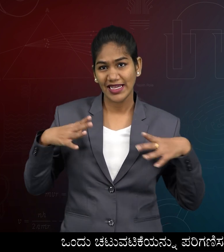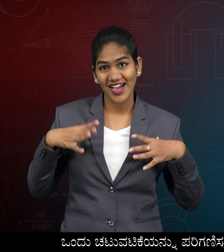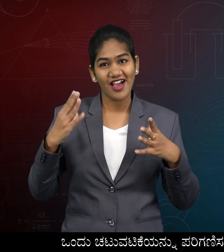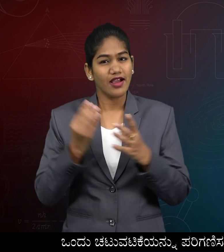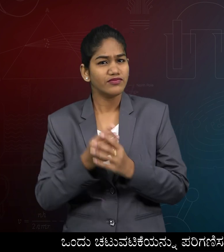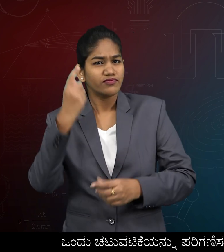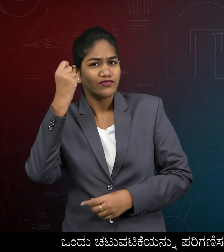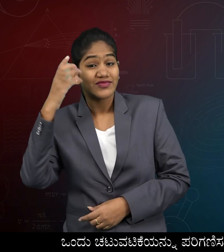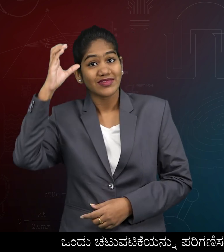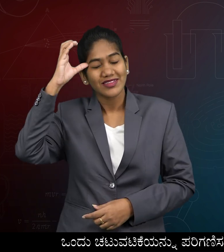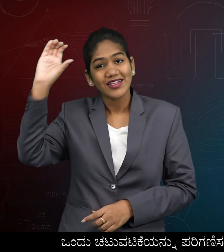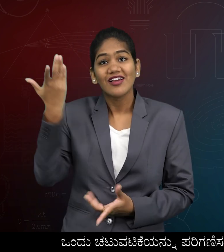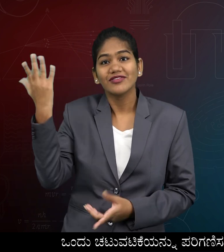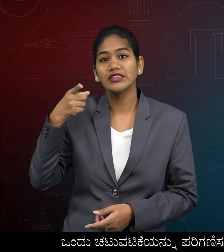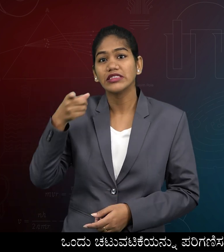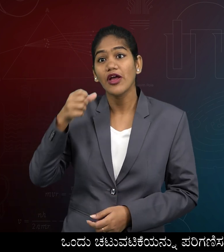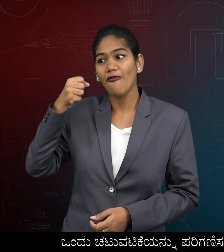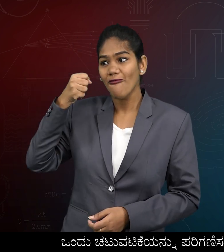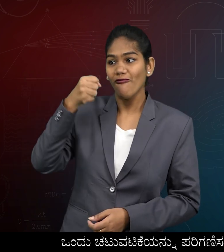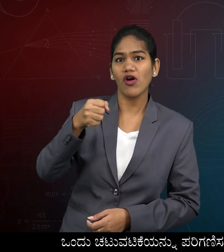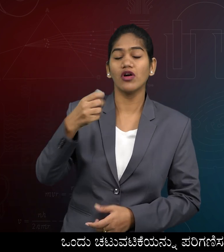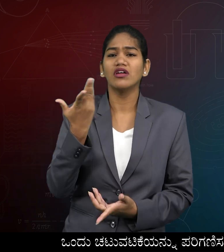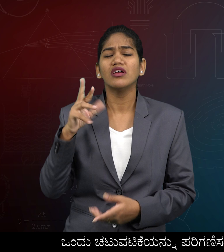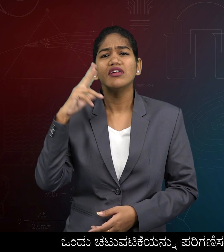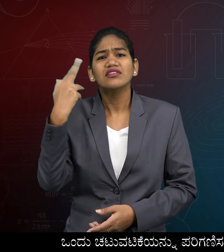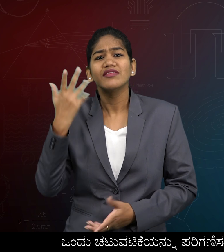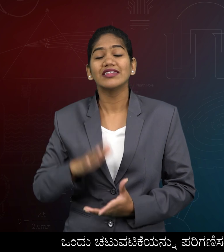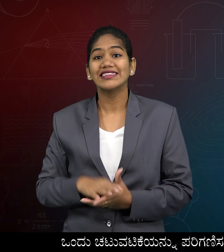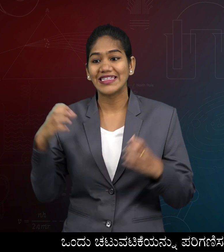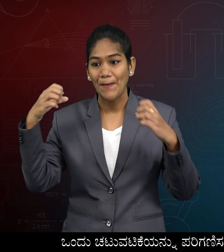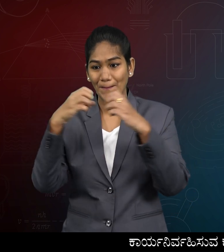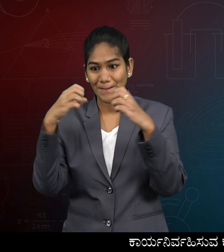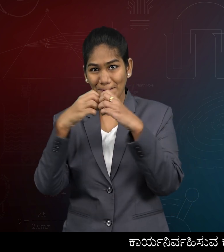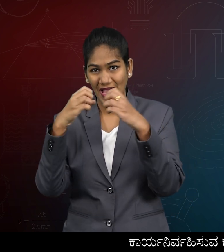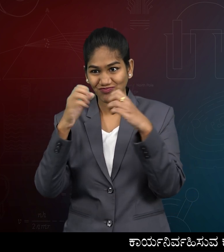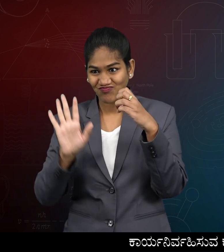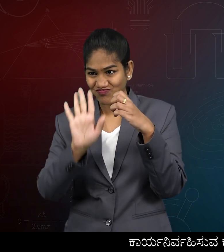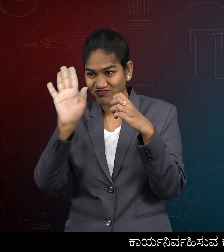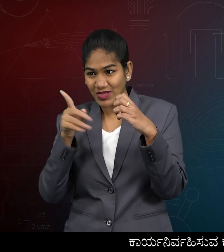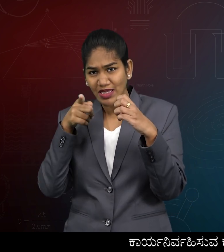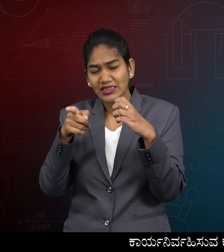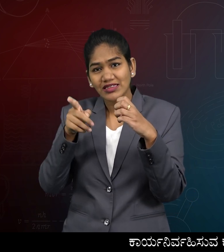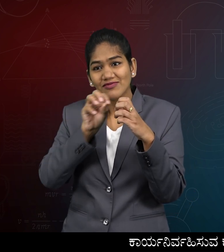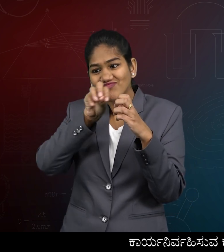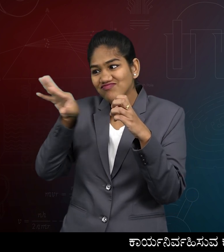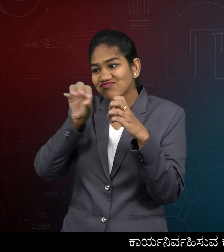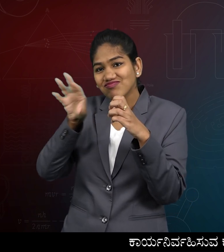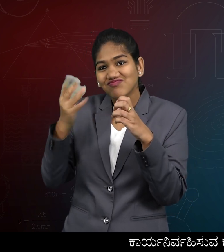ಒಂದು ಚಟುವಟಿಕೆಯನ್ನು ಪರಿಗಣಿಸುವ ಮೂಲಕ ಪ್ರಸ್ತುತ ಸಾಗಿಸುವ ವಾಹಕದ ಮೇಲೆ ಕಾರ್ಯನಿರ್ವಹಿಸುವ ಕಾಂತೀಯ ಕ್ಷೇತ್ರದ ಕಾರಣದ